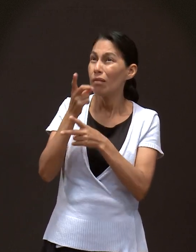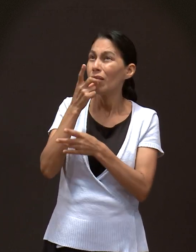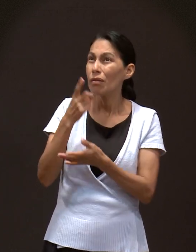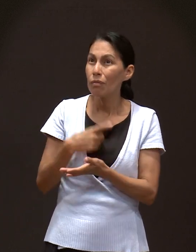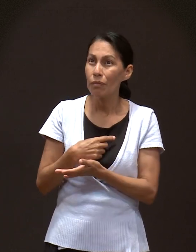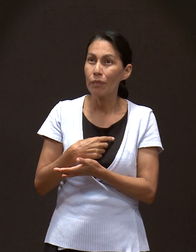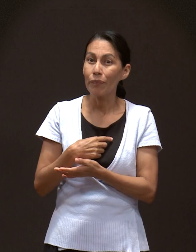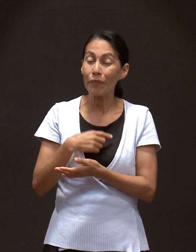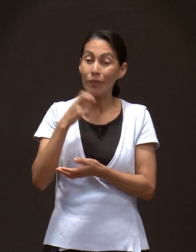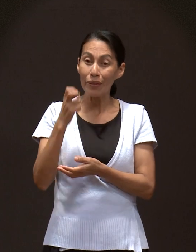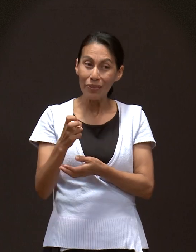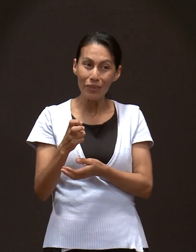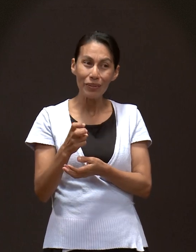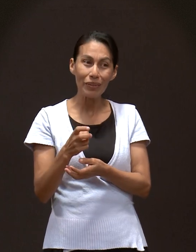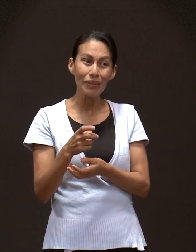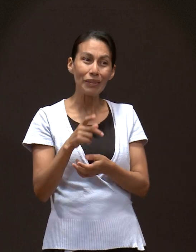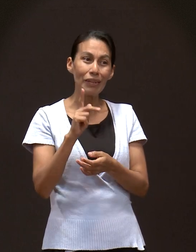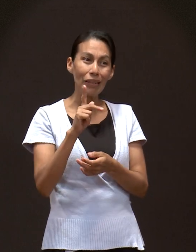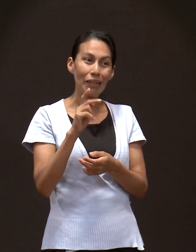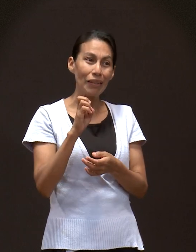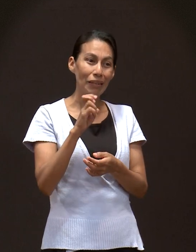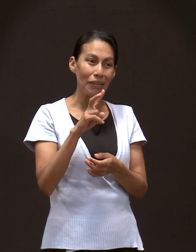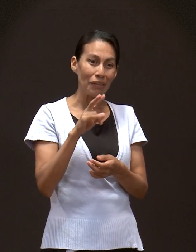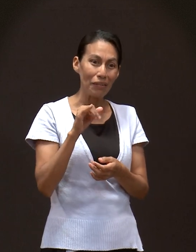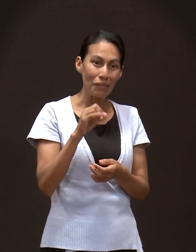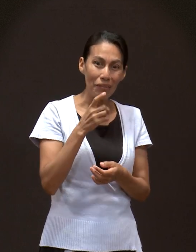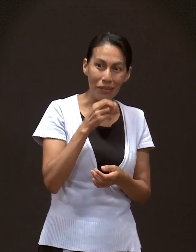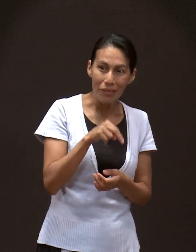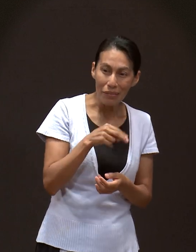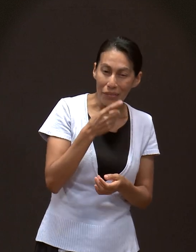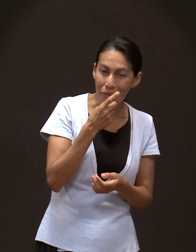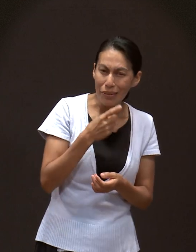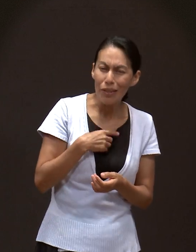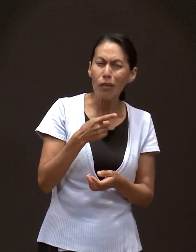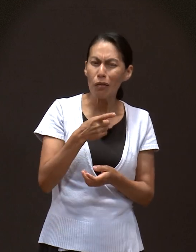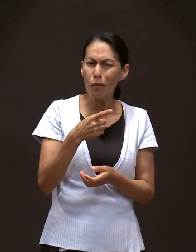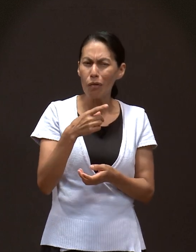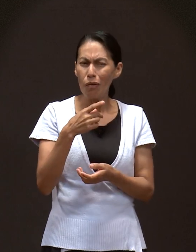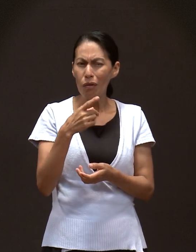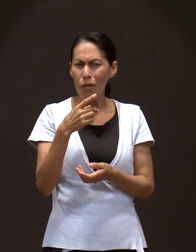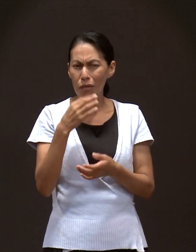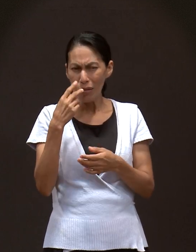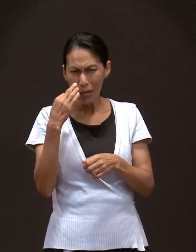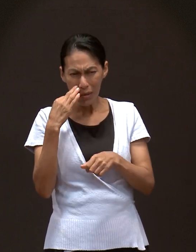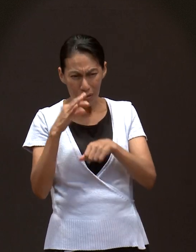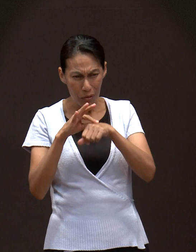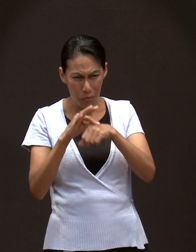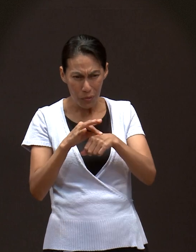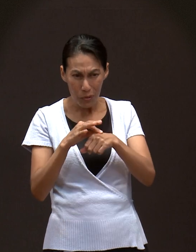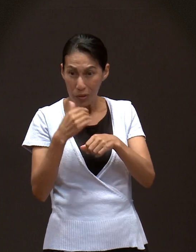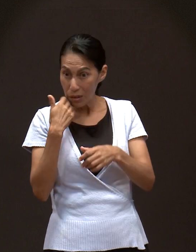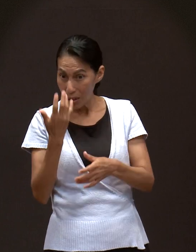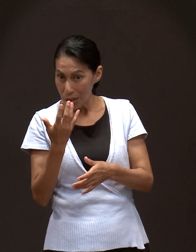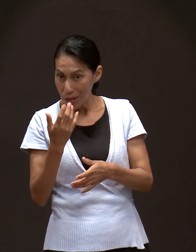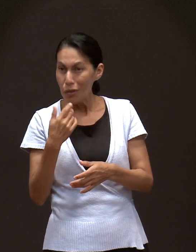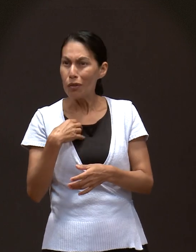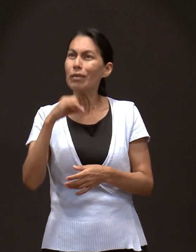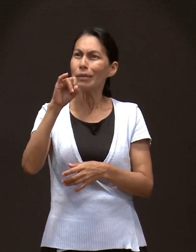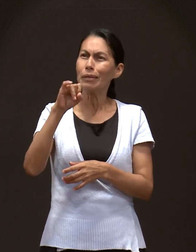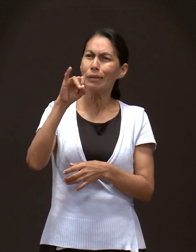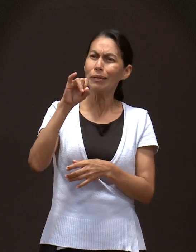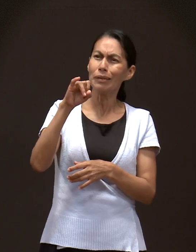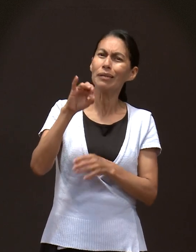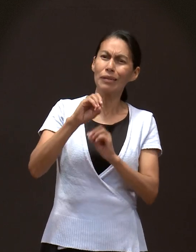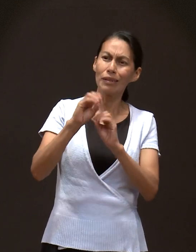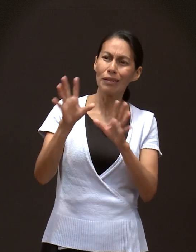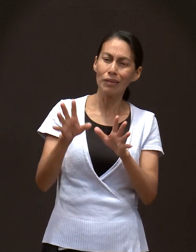semana, Kevin me mandó un mensaje y me dice, oye, ¿quisieras dar un testimonio? Y yo dije, claro, pues sí, o sea, con mucha alegría. Dije, sí, sí, sí, sí,